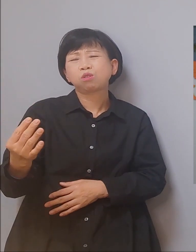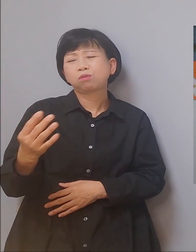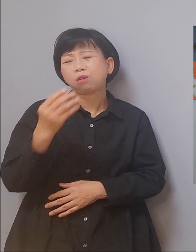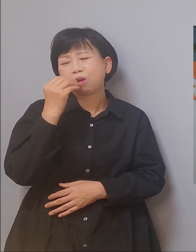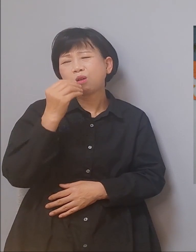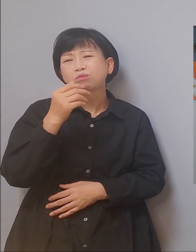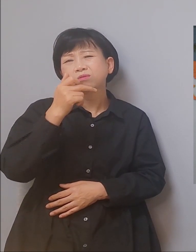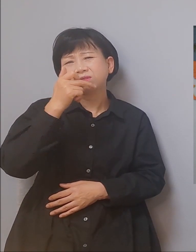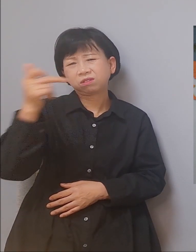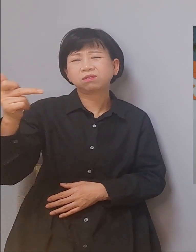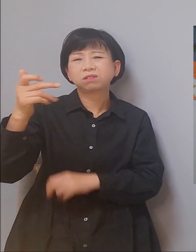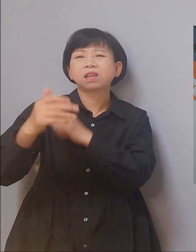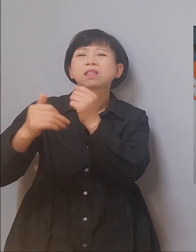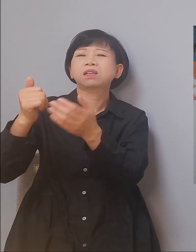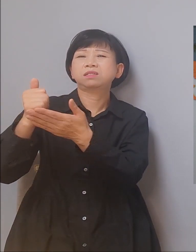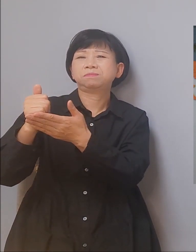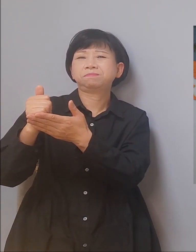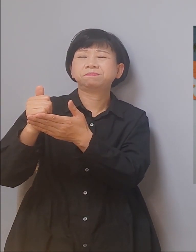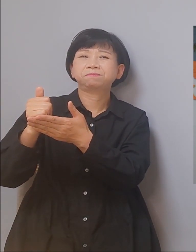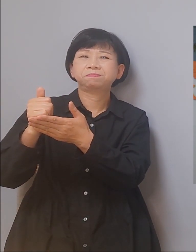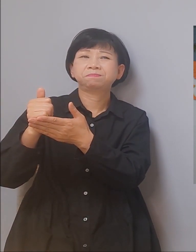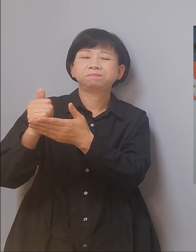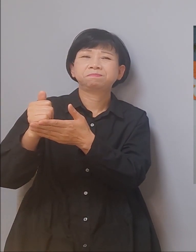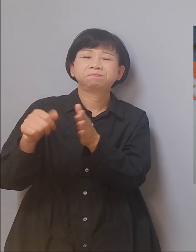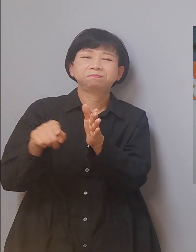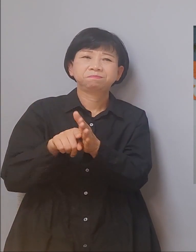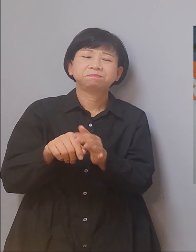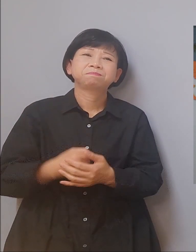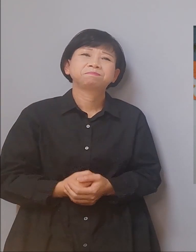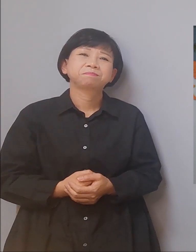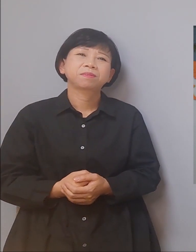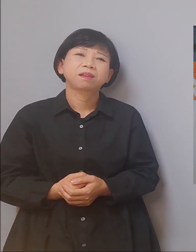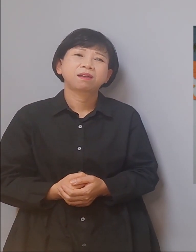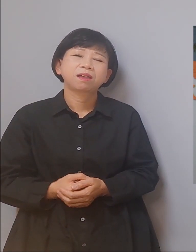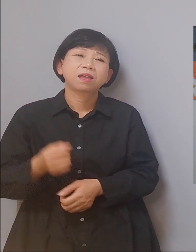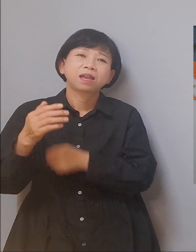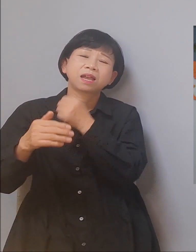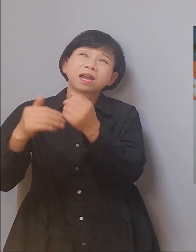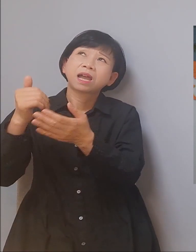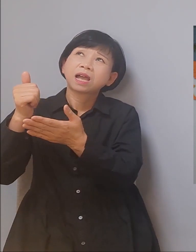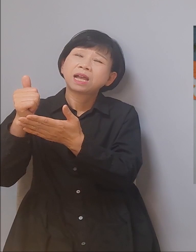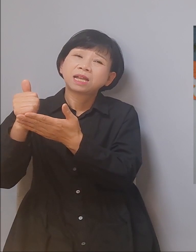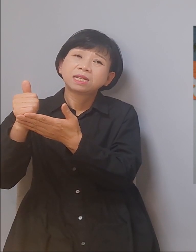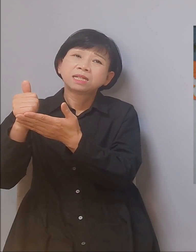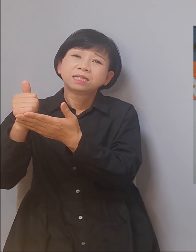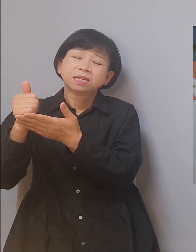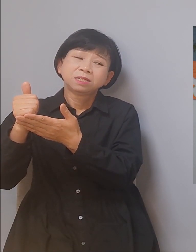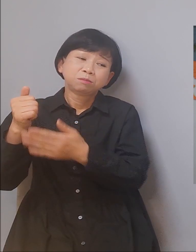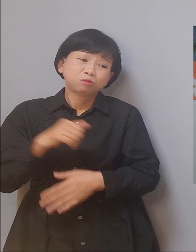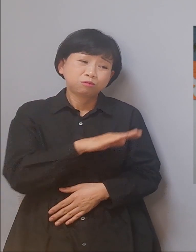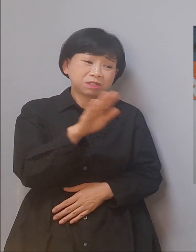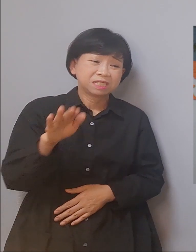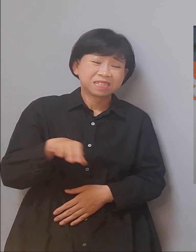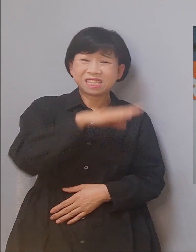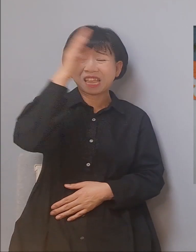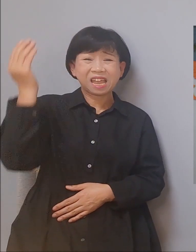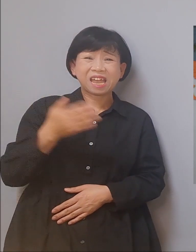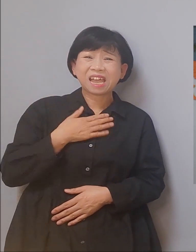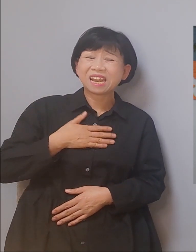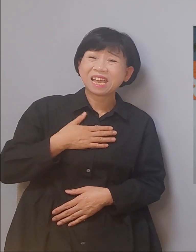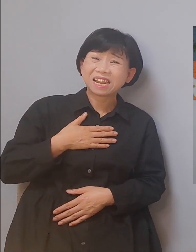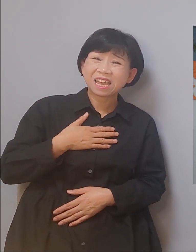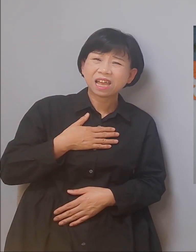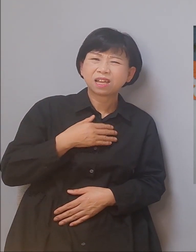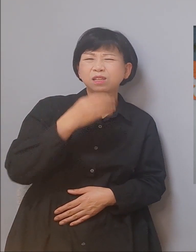크신 분이심을 믿습니다. 그런 하나님을 유한하고 미미한 사람들이 다 안다고 생각하는 것, 그것